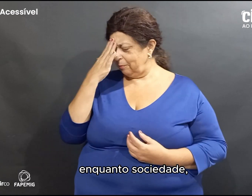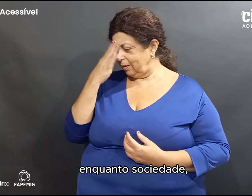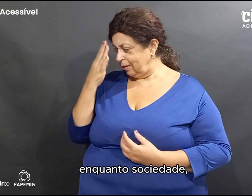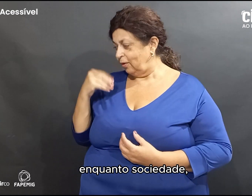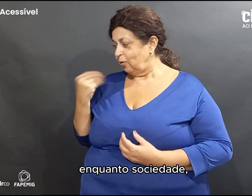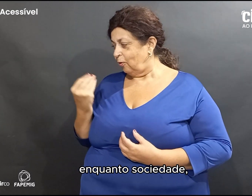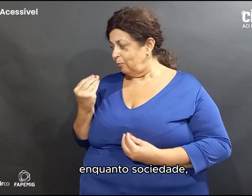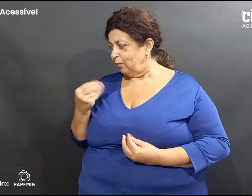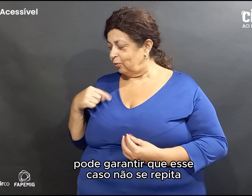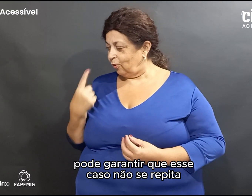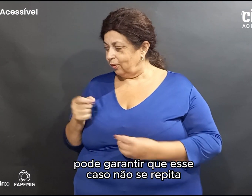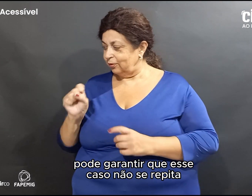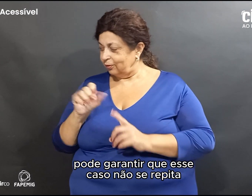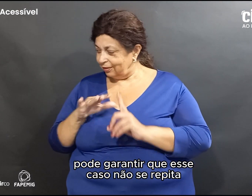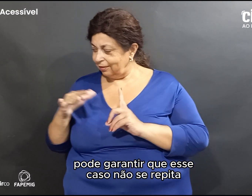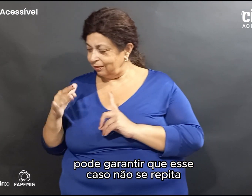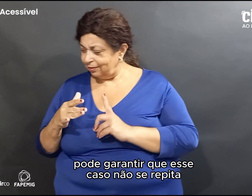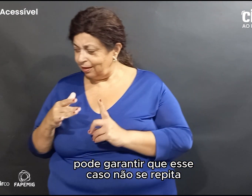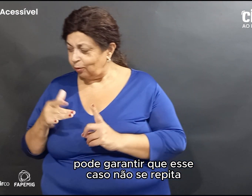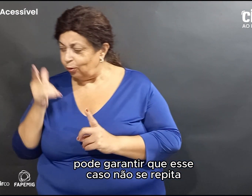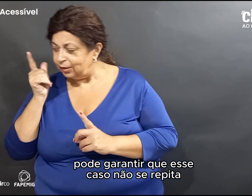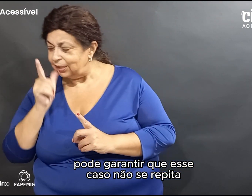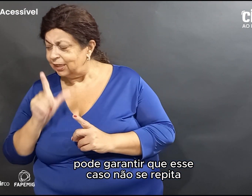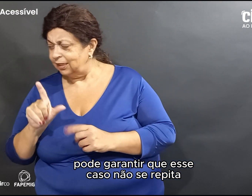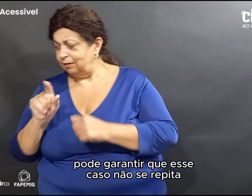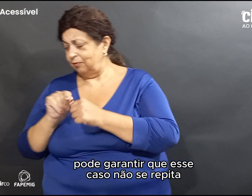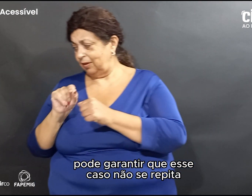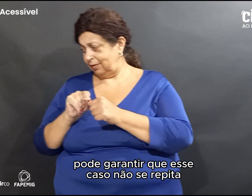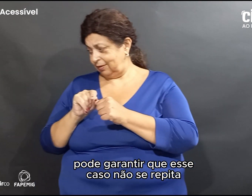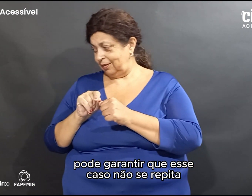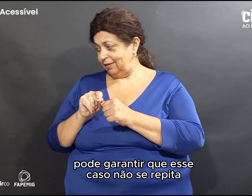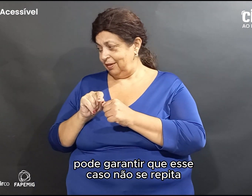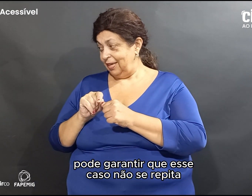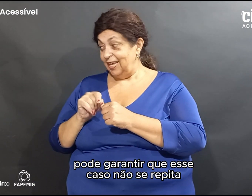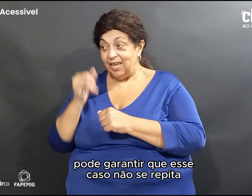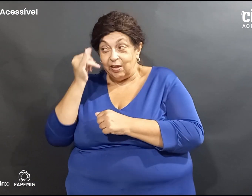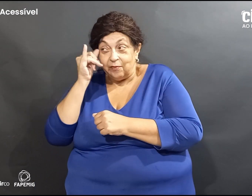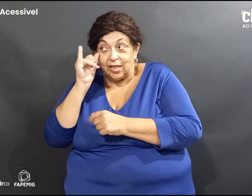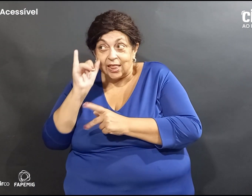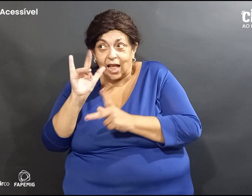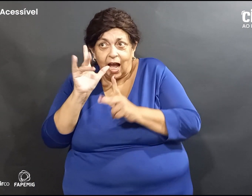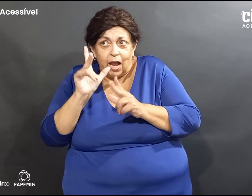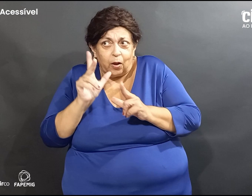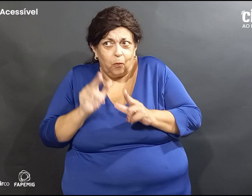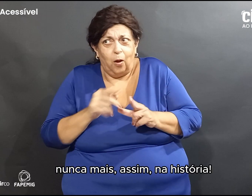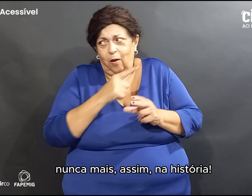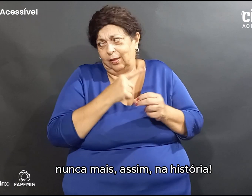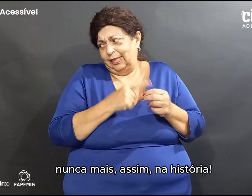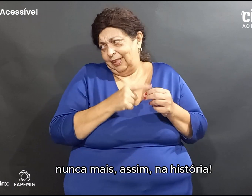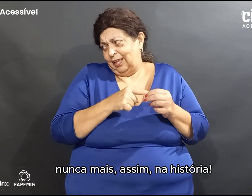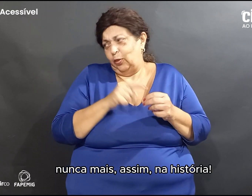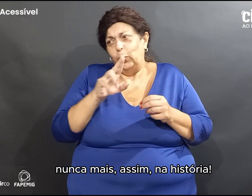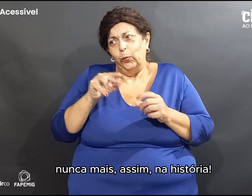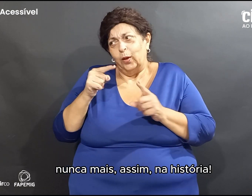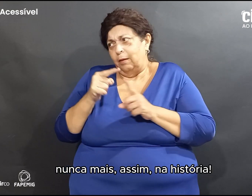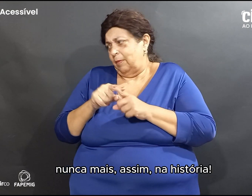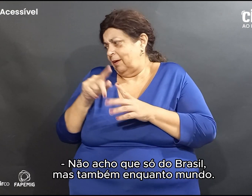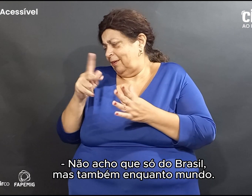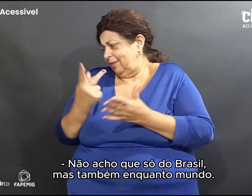enquanto sociedade, pode garantir que esse caso não se repita nunca mais, assim, na história, não acho que só